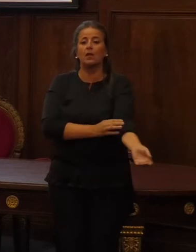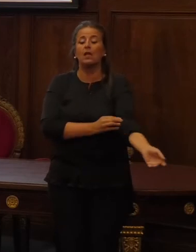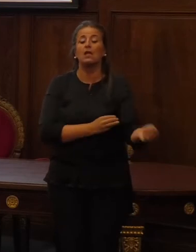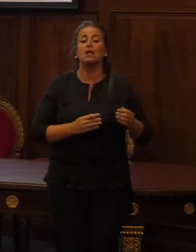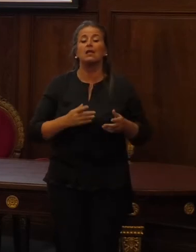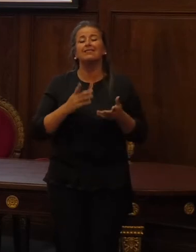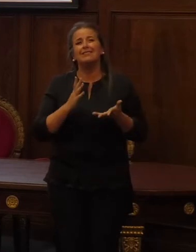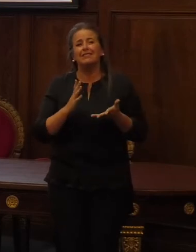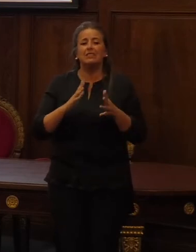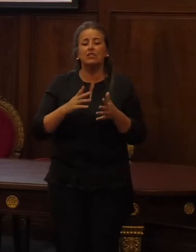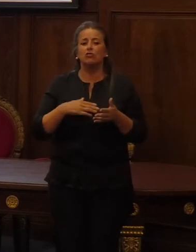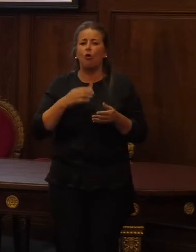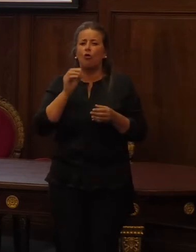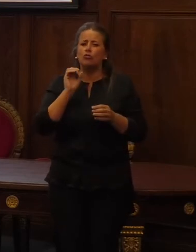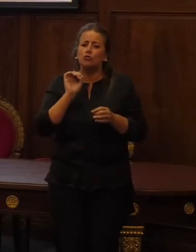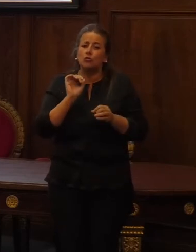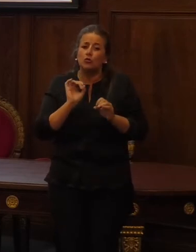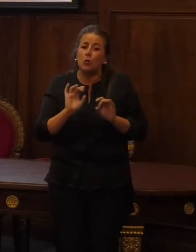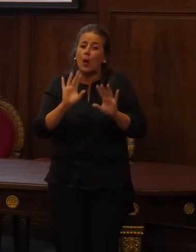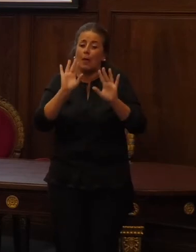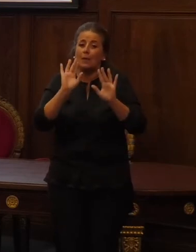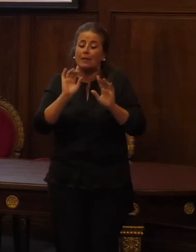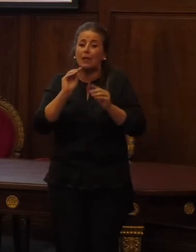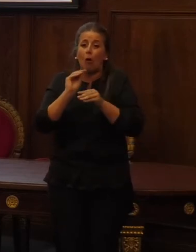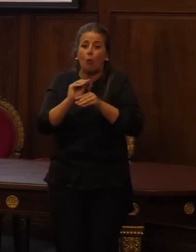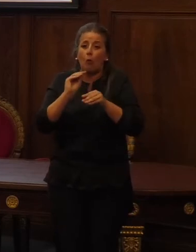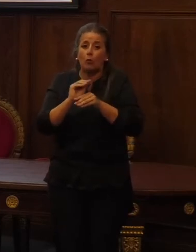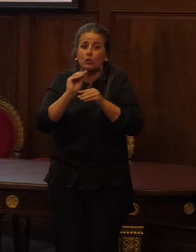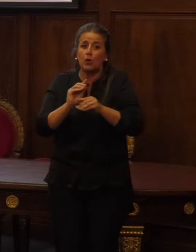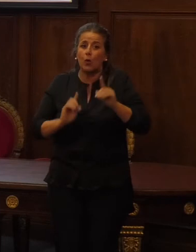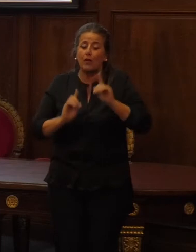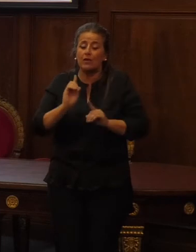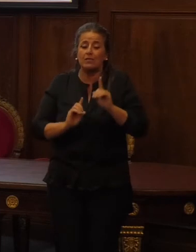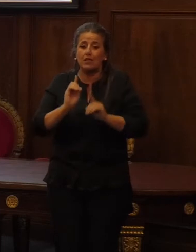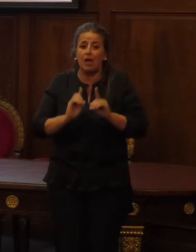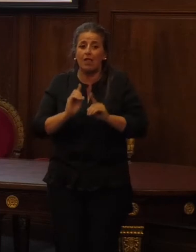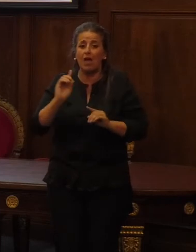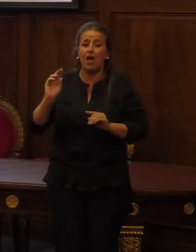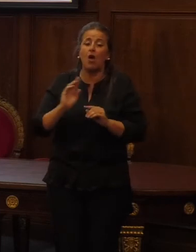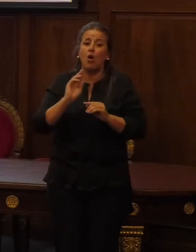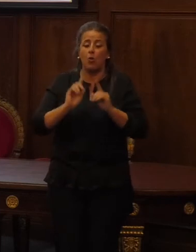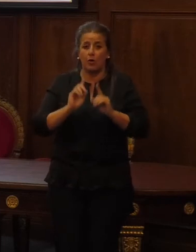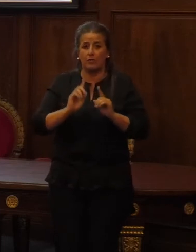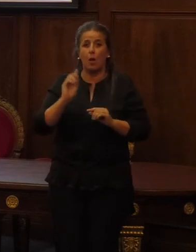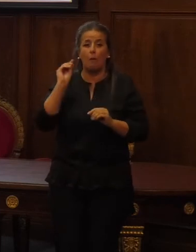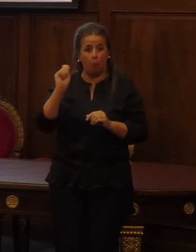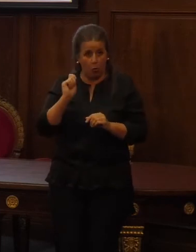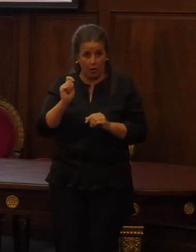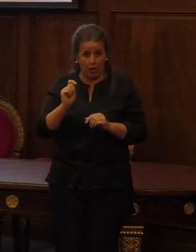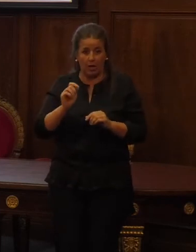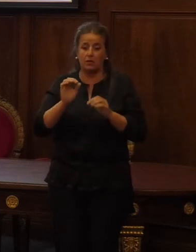En particular, estoy haciendo solo referencia a los cursos universitarios de la Universidad de la República Pública.